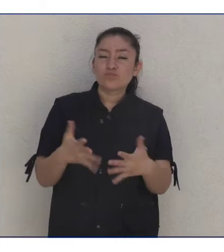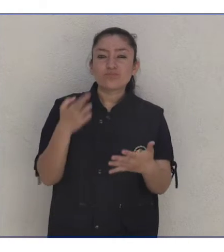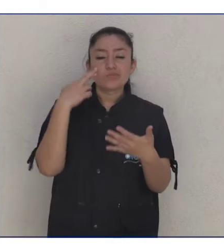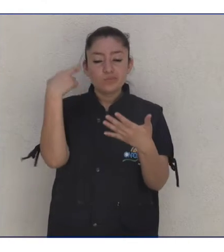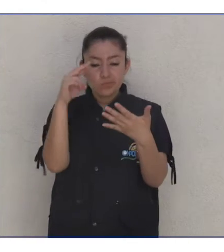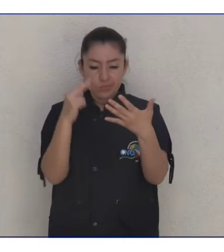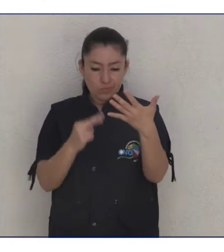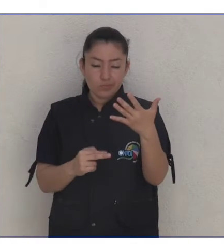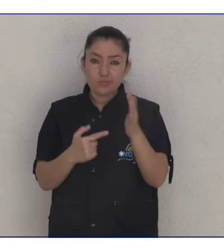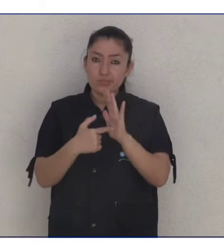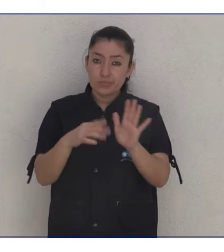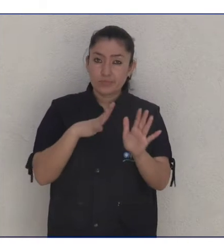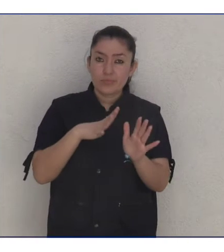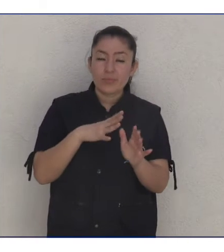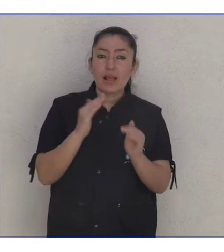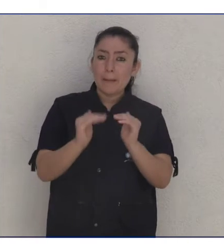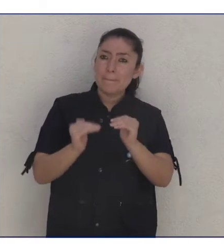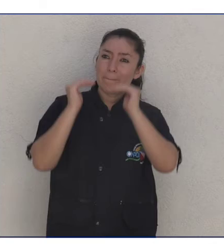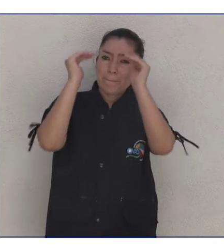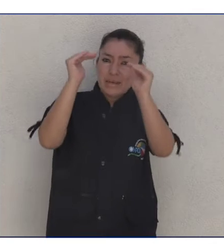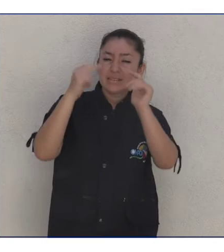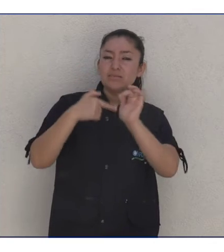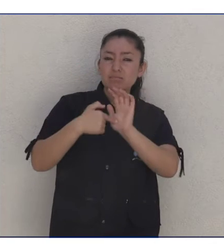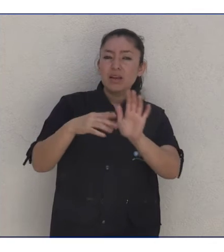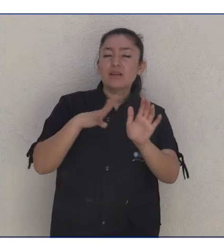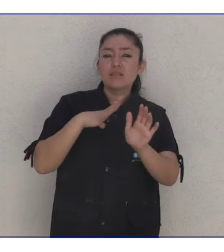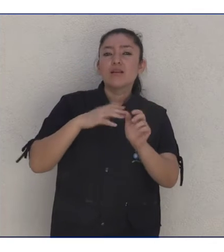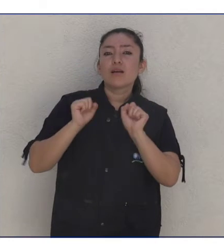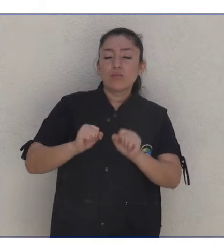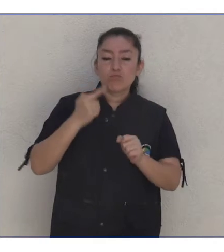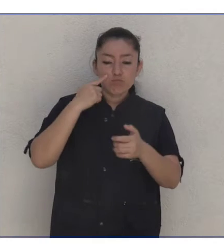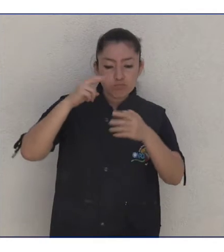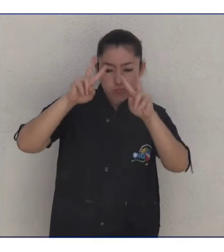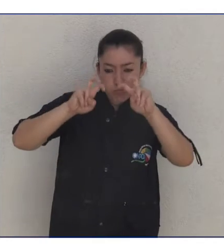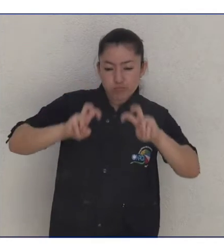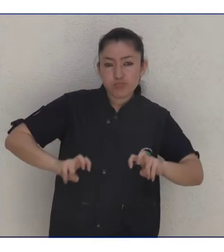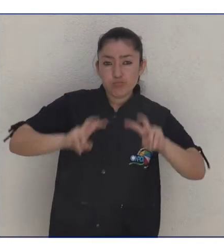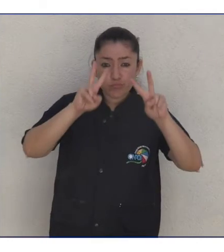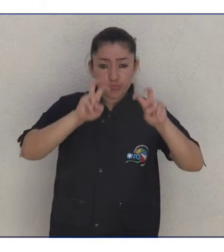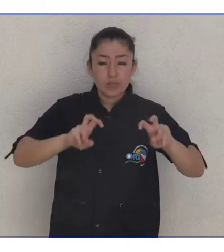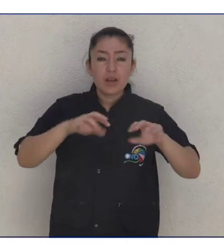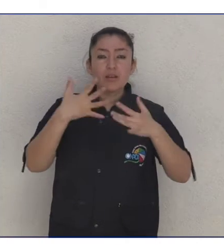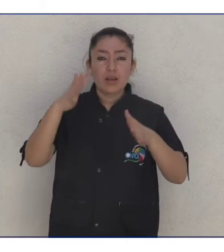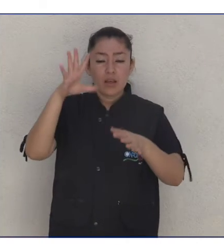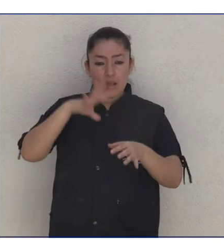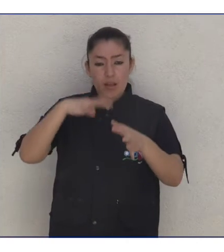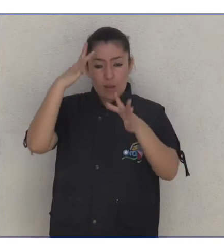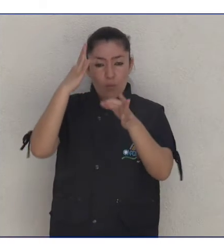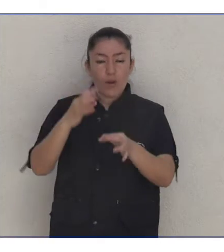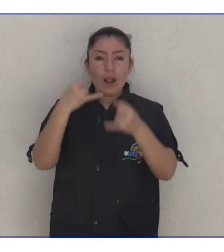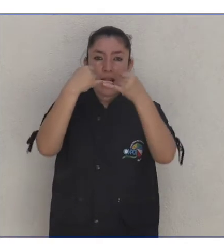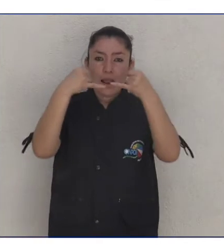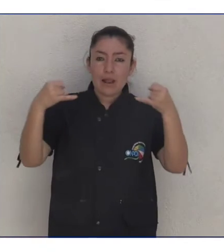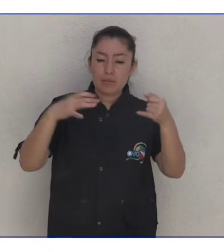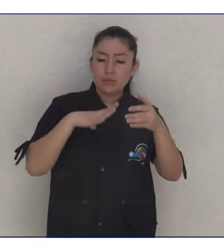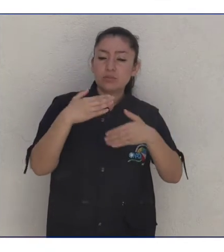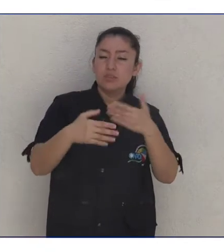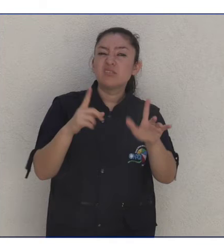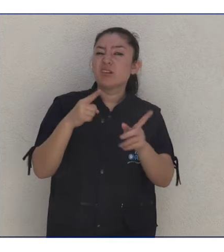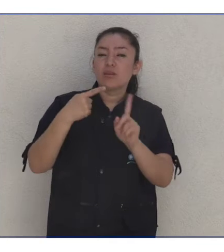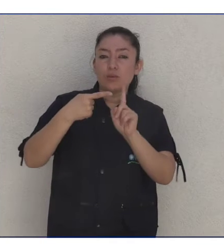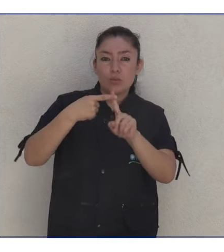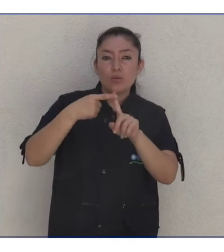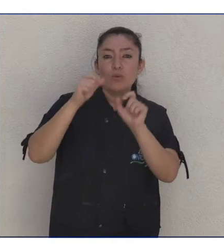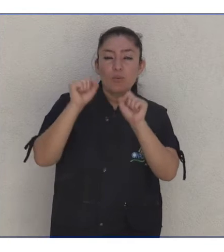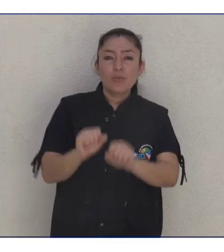revisión. La máxima autoridad sustanciará el recurso de revisión conforme a los lineamientos siguientes. 1.